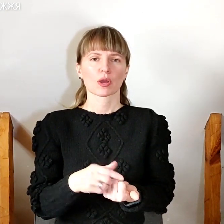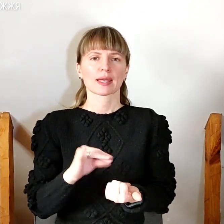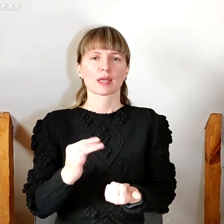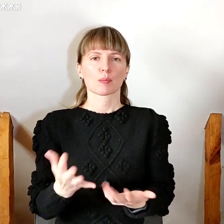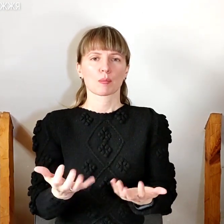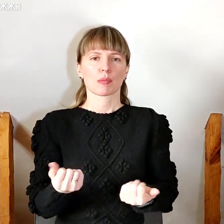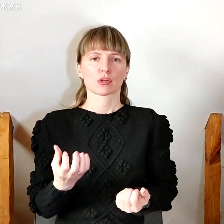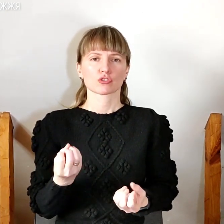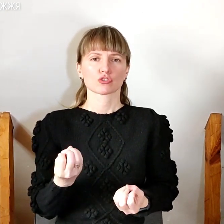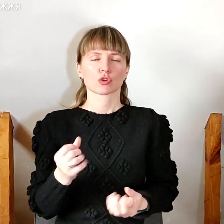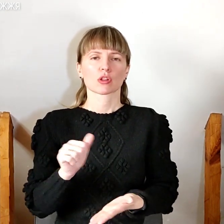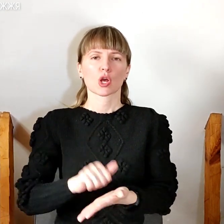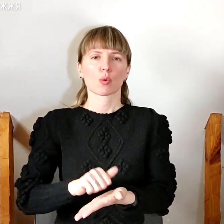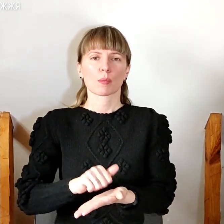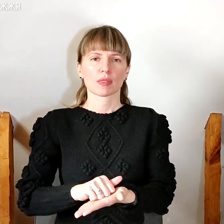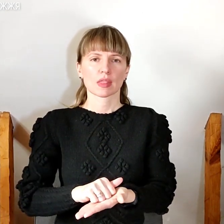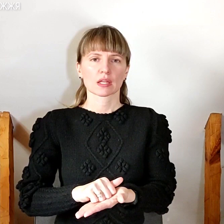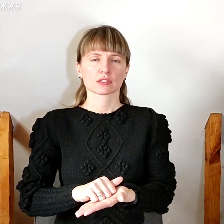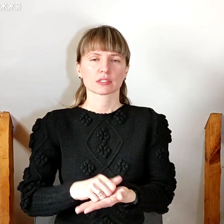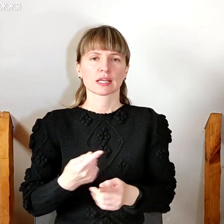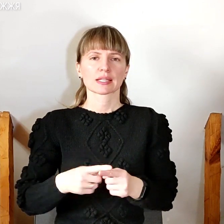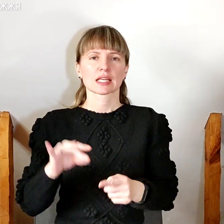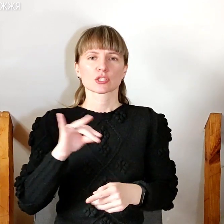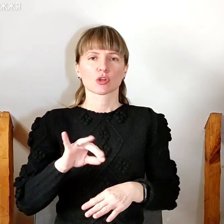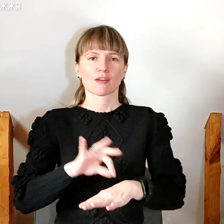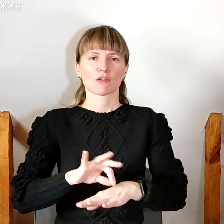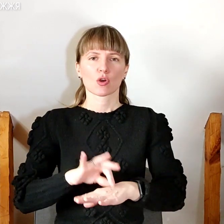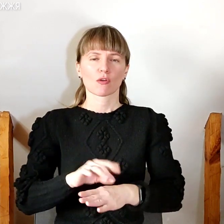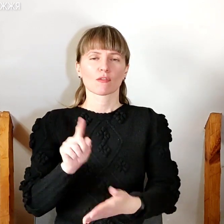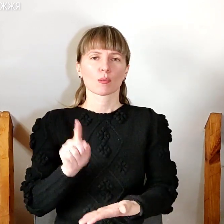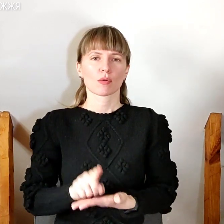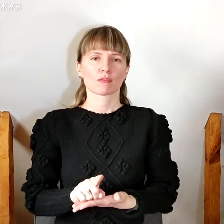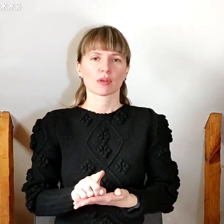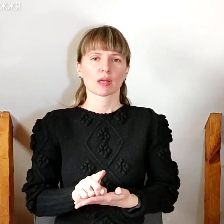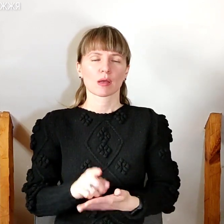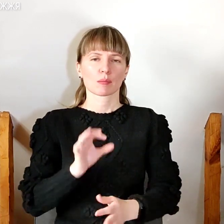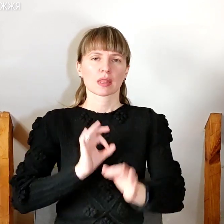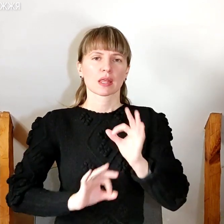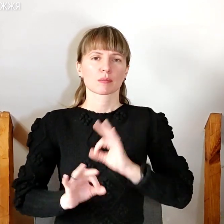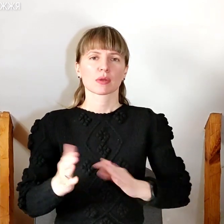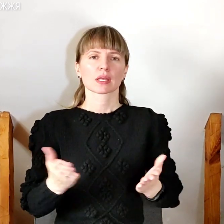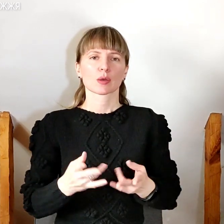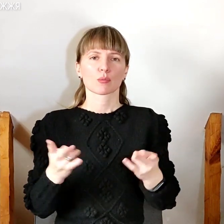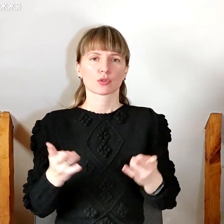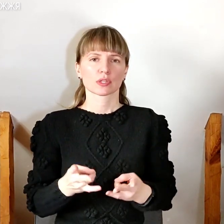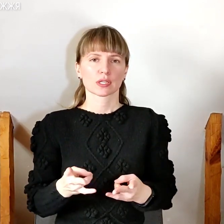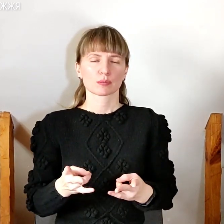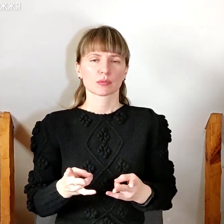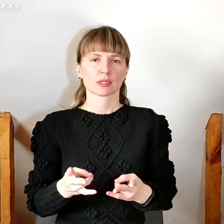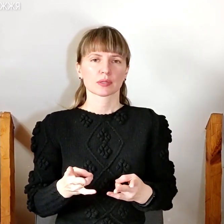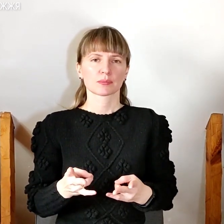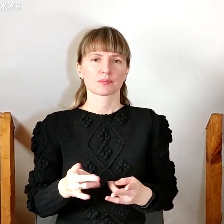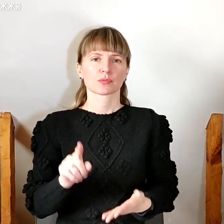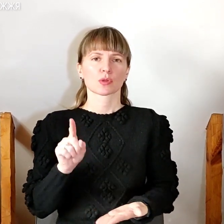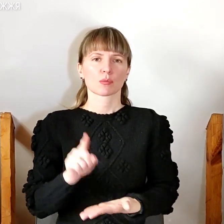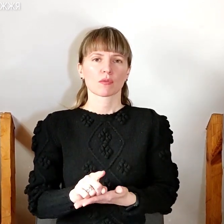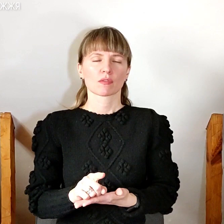собою документацію, це історія хвороби обов'язково, медикаменти, які потрібні, обов'язково з собою